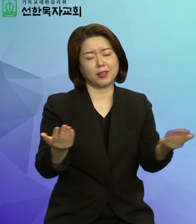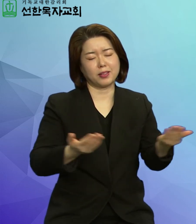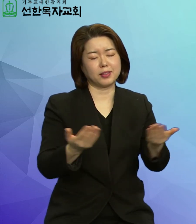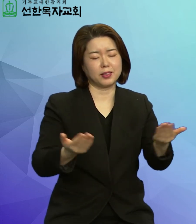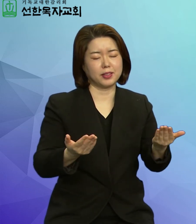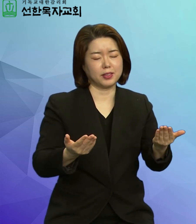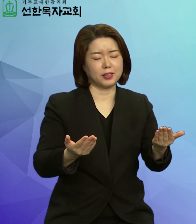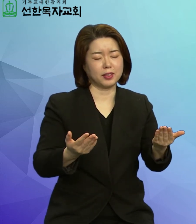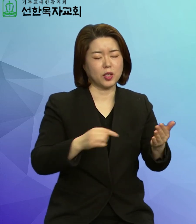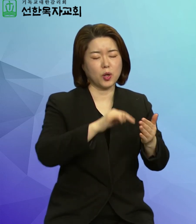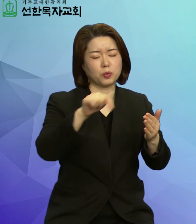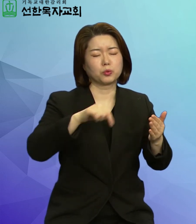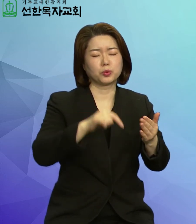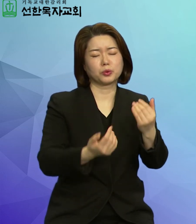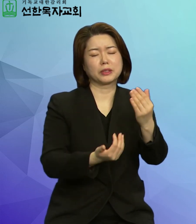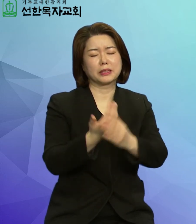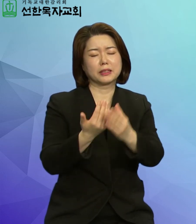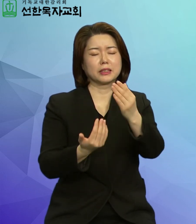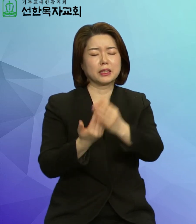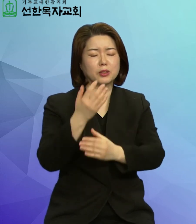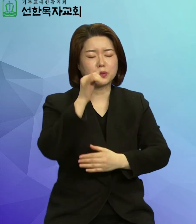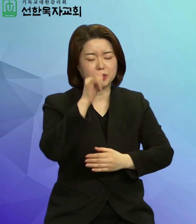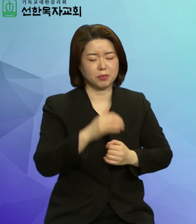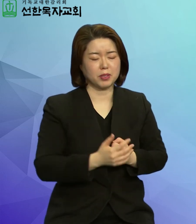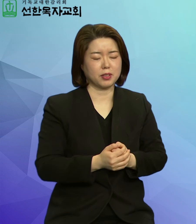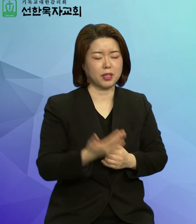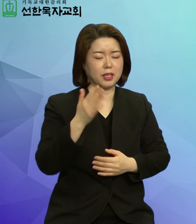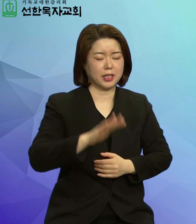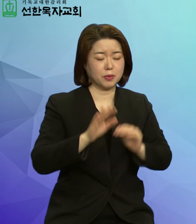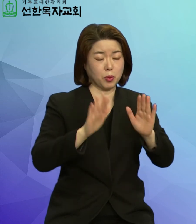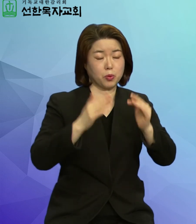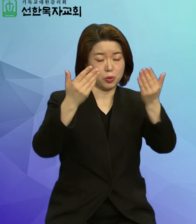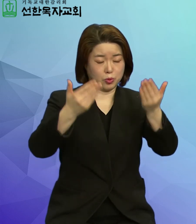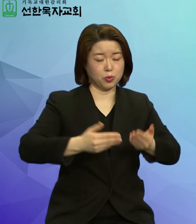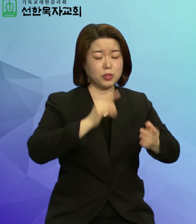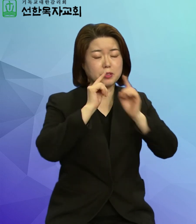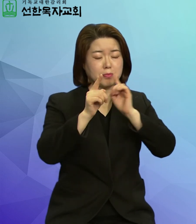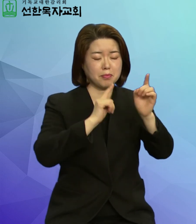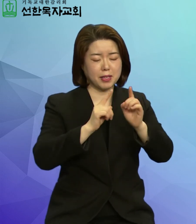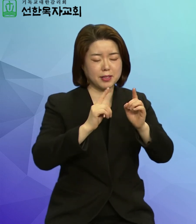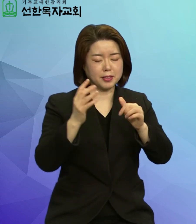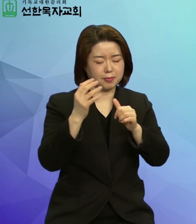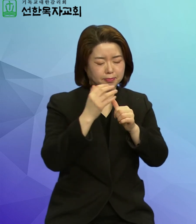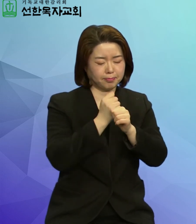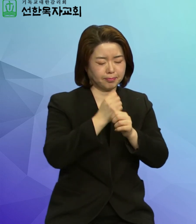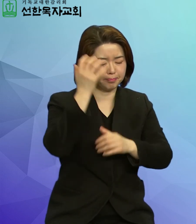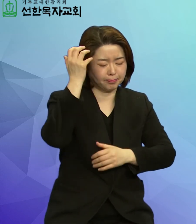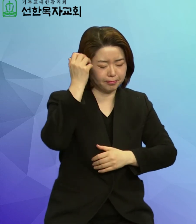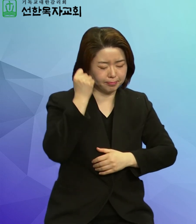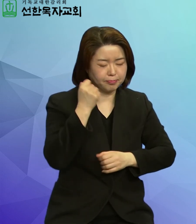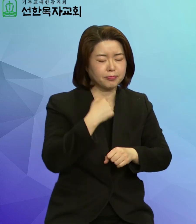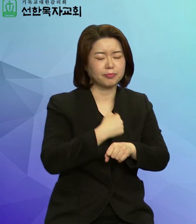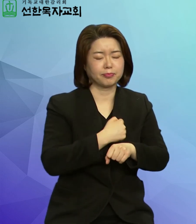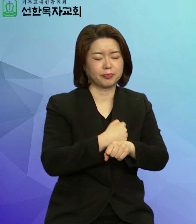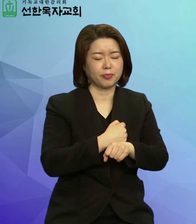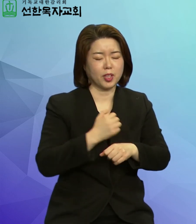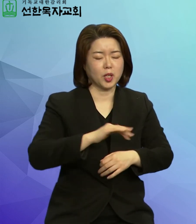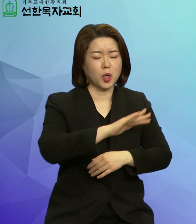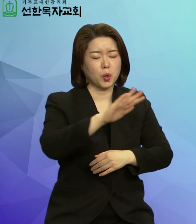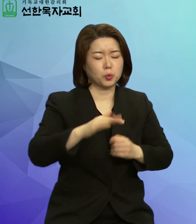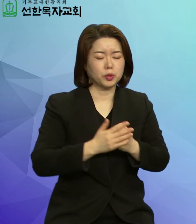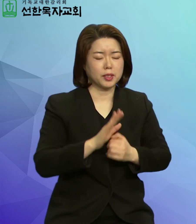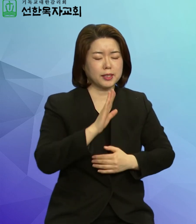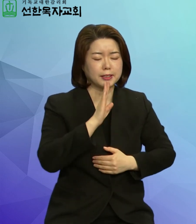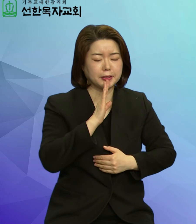수많은 일들이 우리 가운데 일어나고 있습니다. 그러나 오늘 주신 말씀을 붙잡습니다.